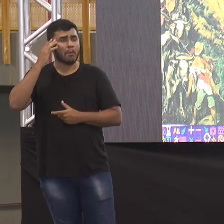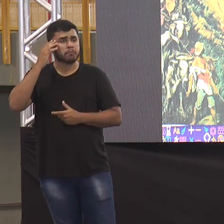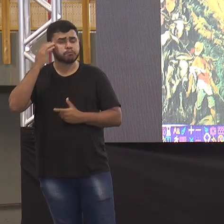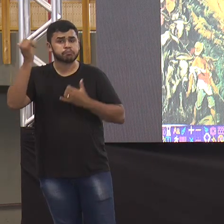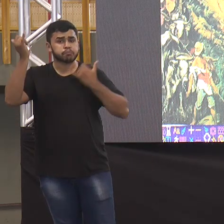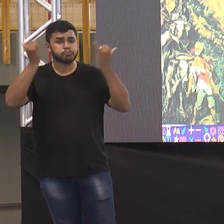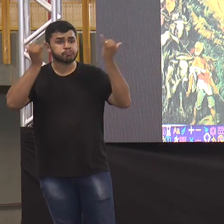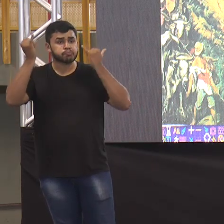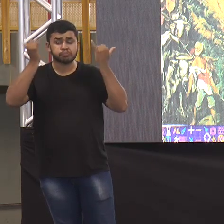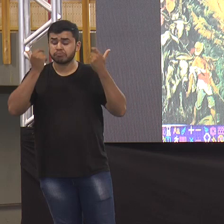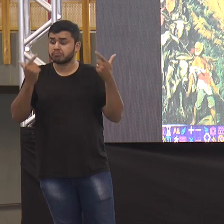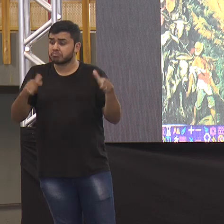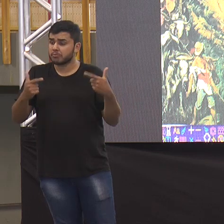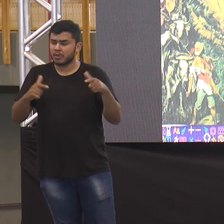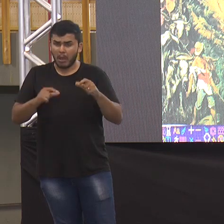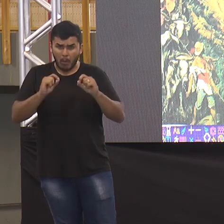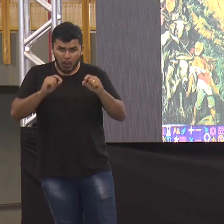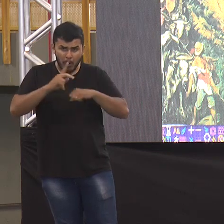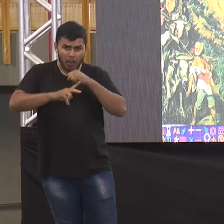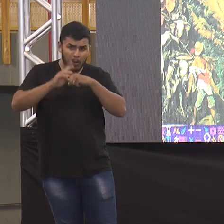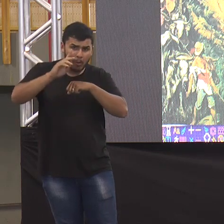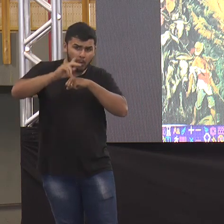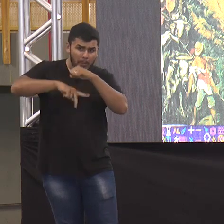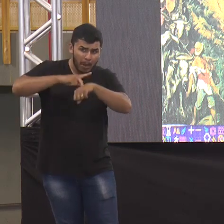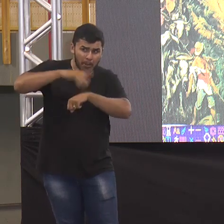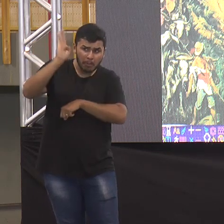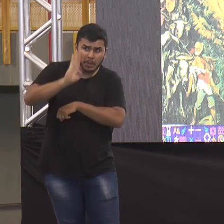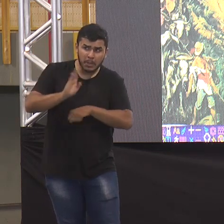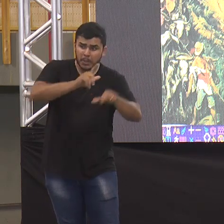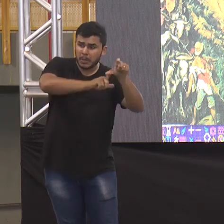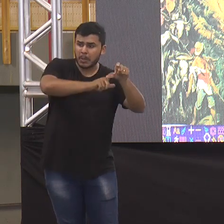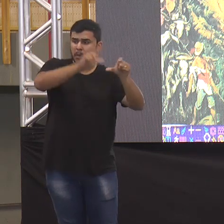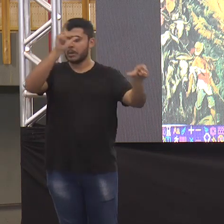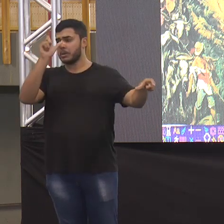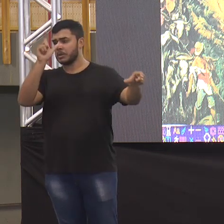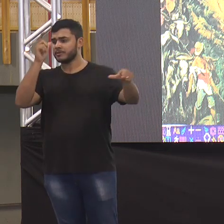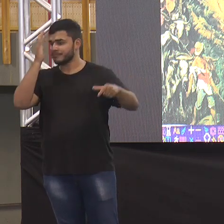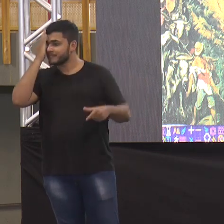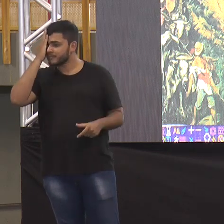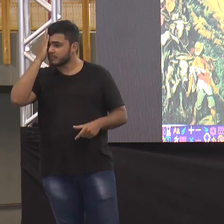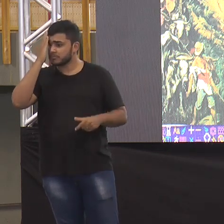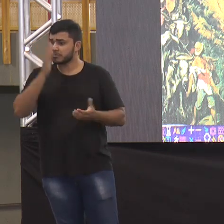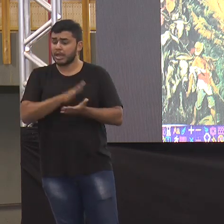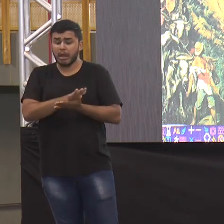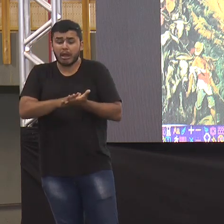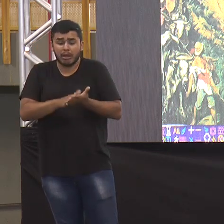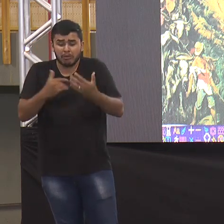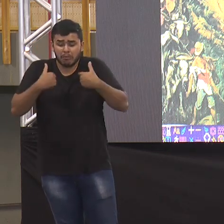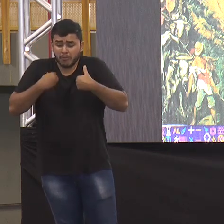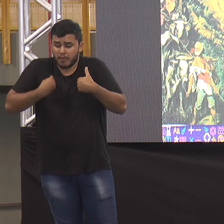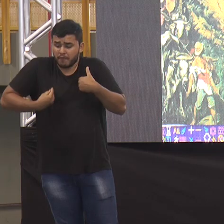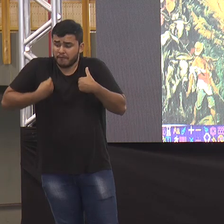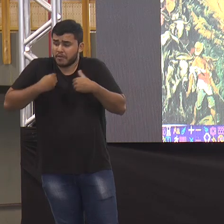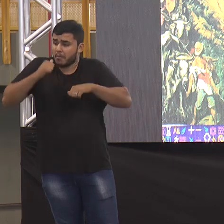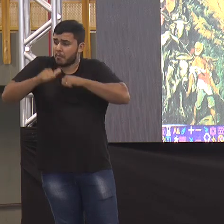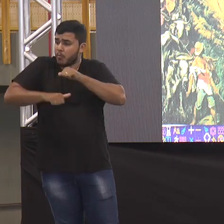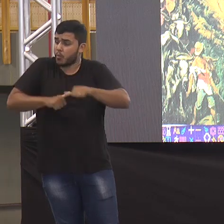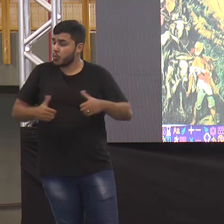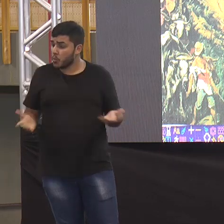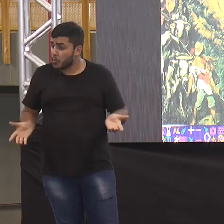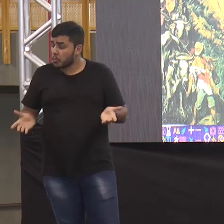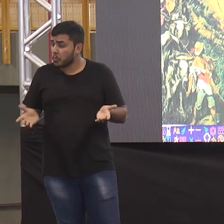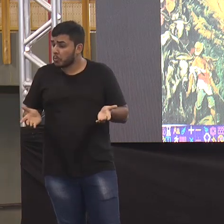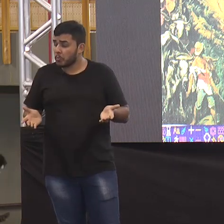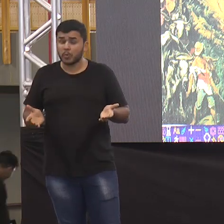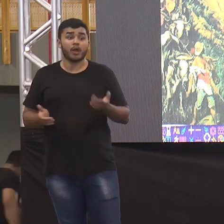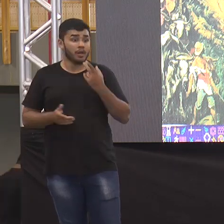para saber da novidade. Porque aquilo não influenciou o dia a dia dele imediatamente. Então, assim, não